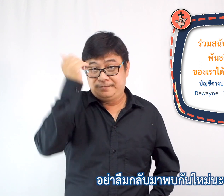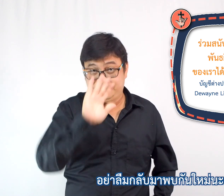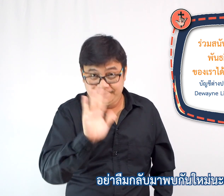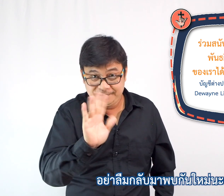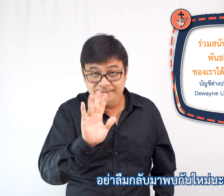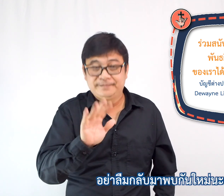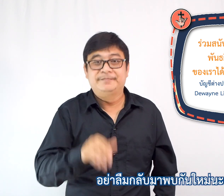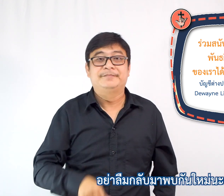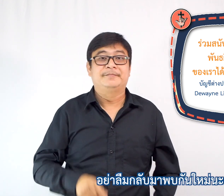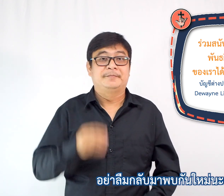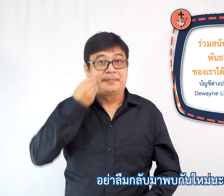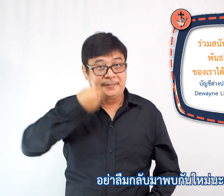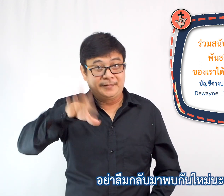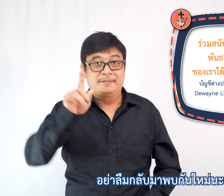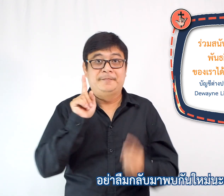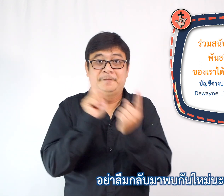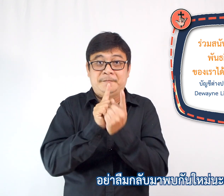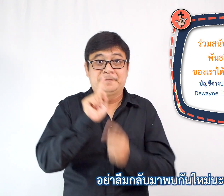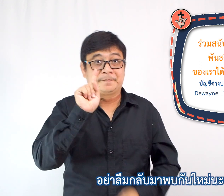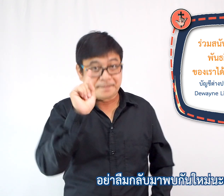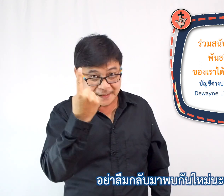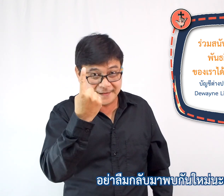อย่าลืมกลับมาพบกันใหม่นะครับขอพระเจ้า